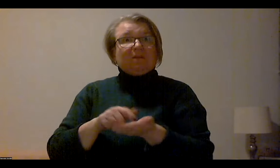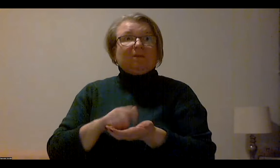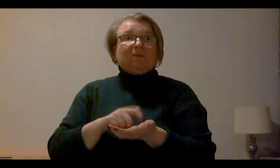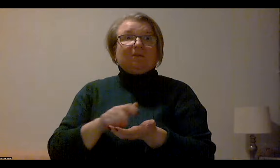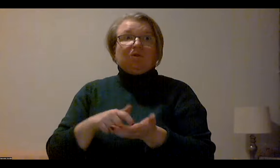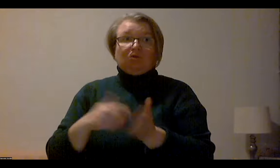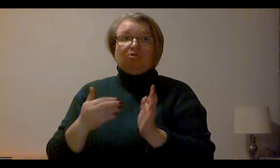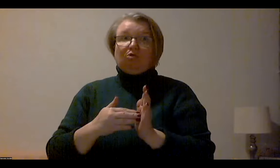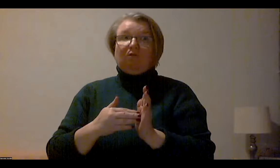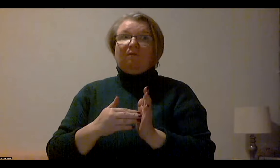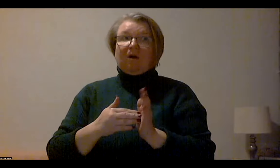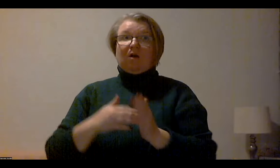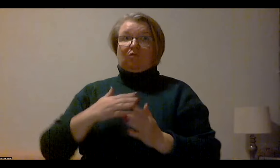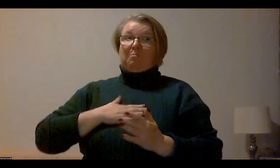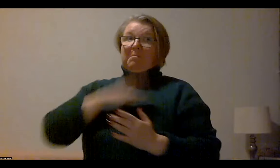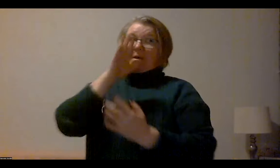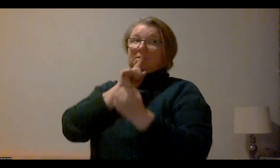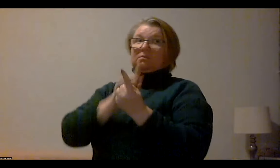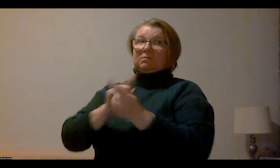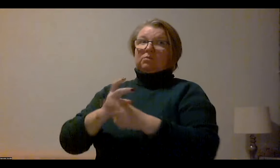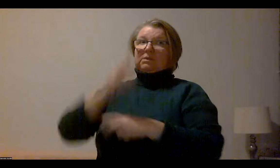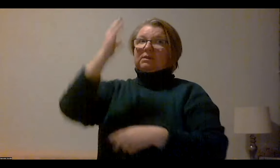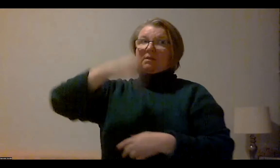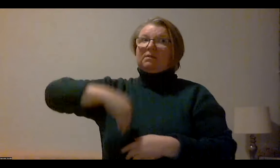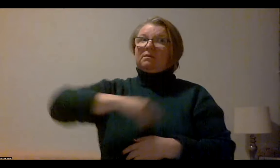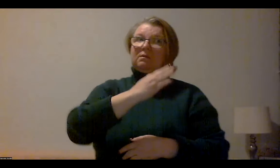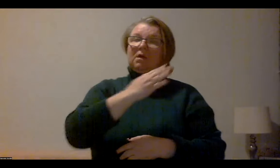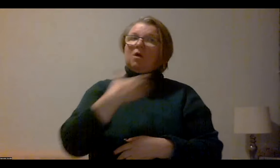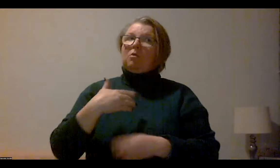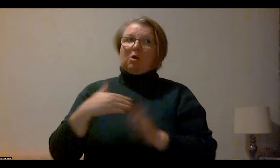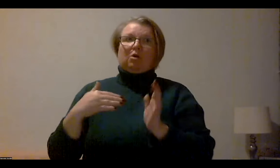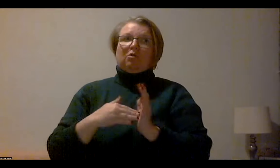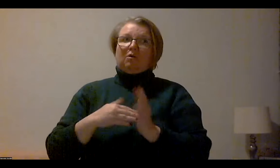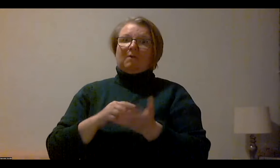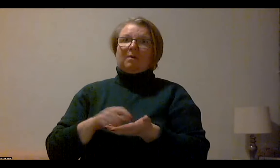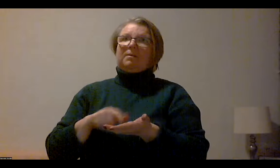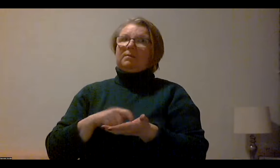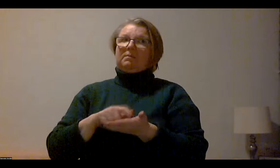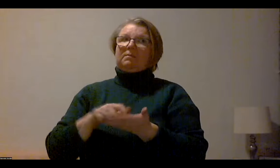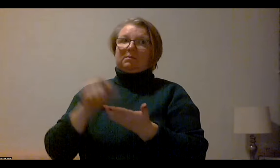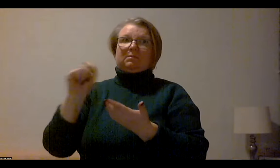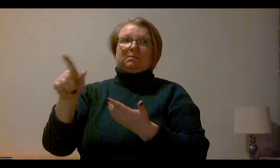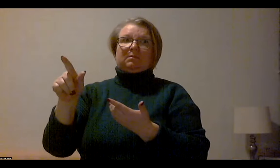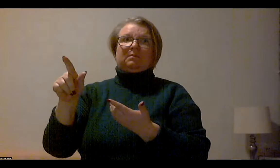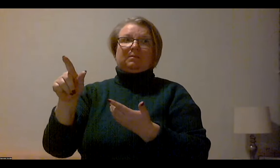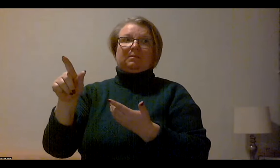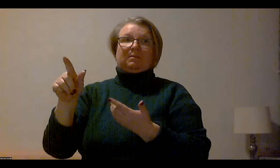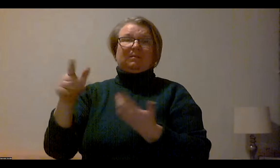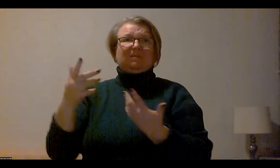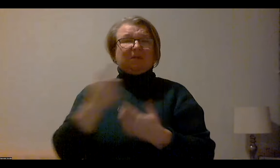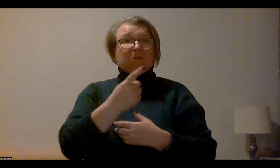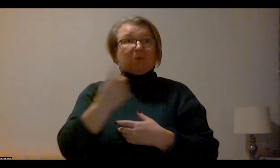usein, niin sitten tekstiviestin lähettäminen siinä tilanteessa on aika, se on oikeastaan liian kova pala,